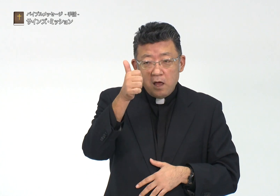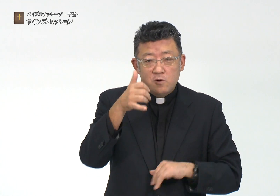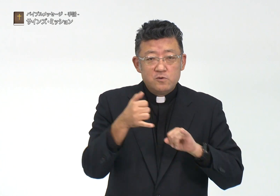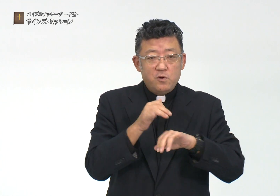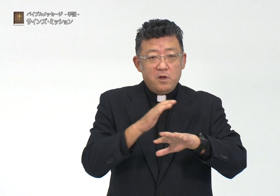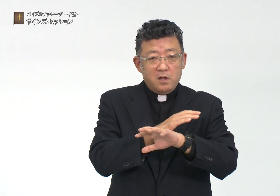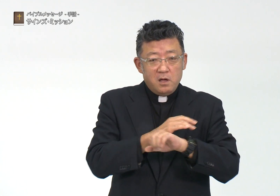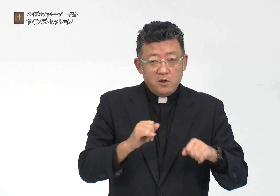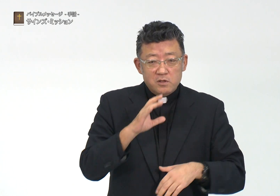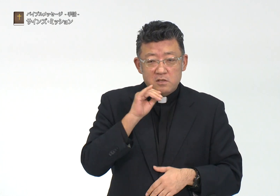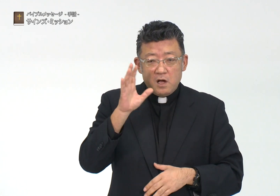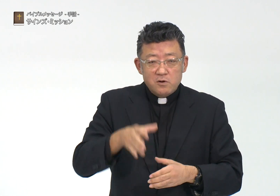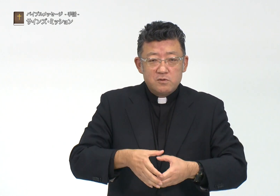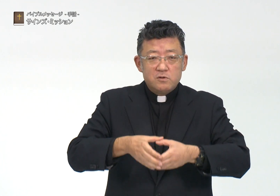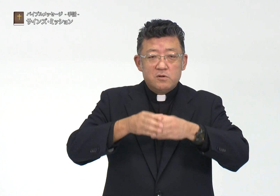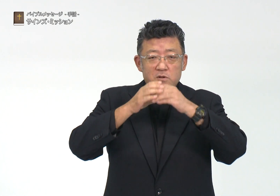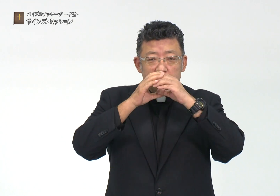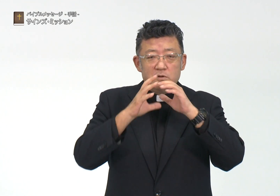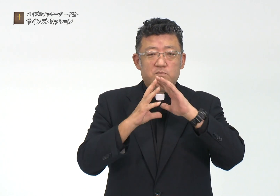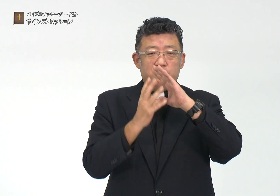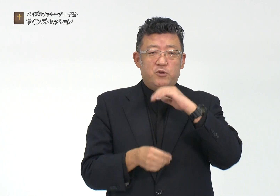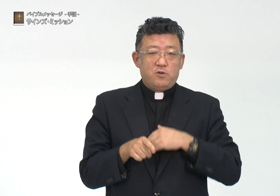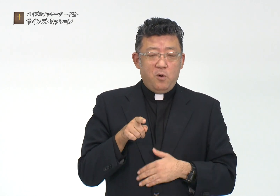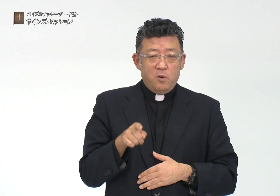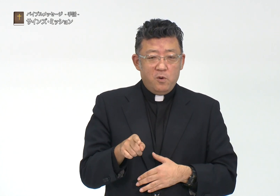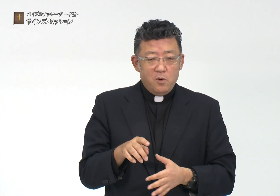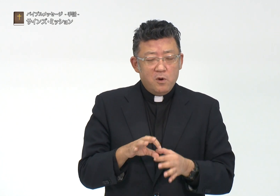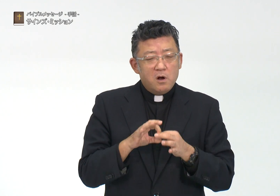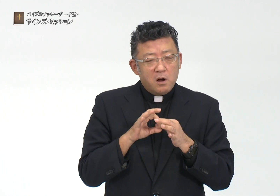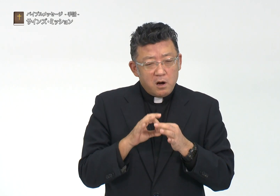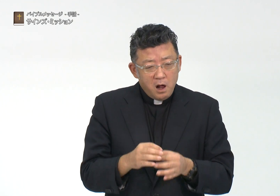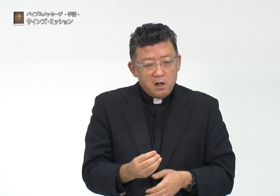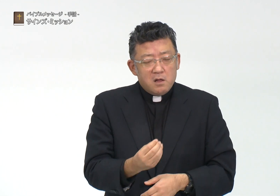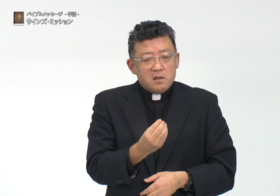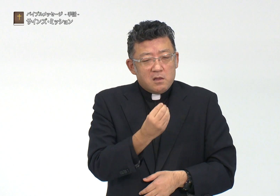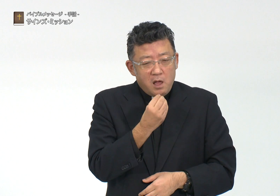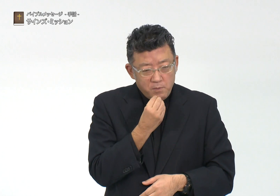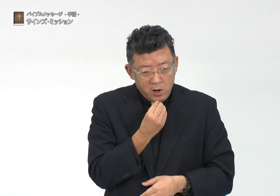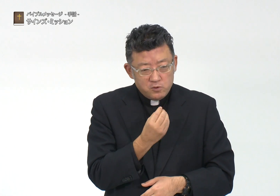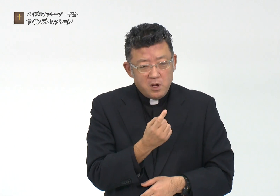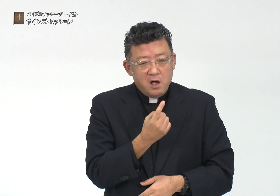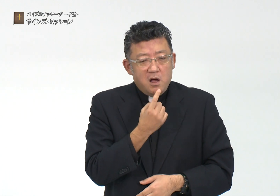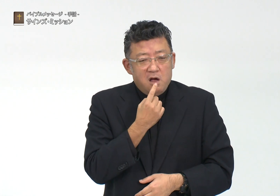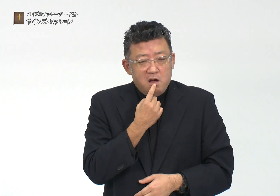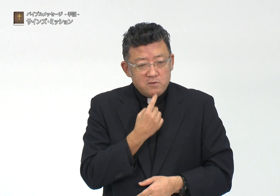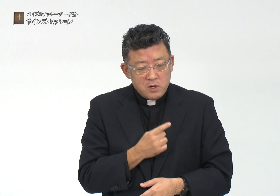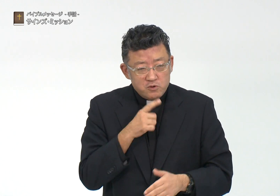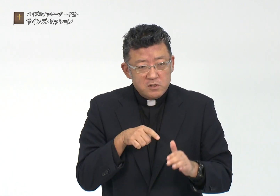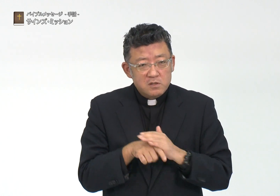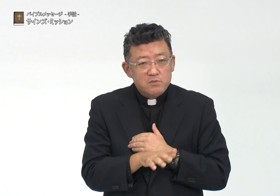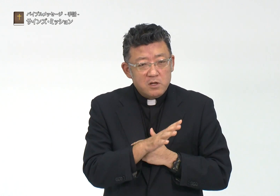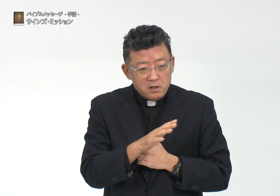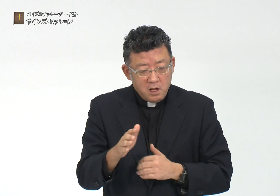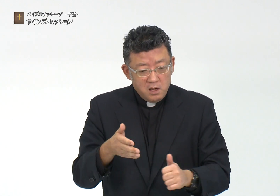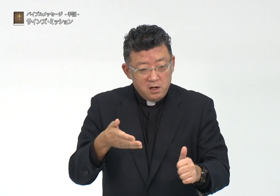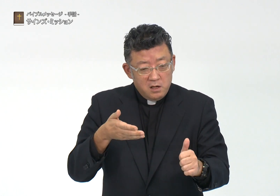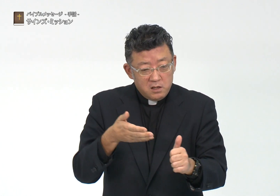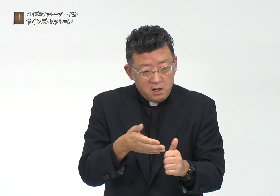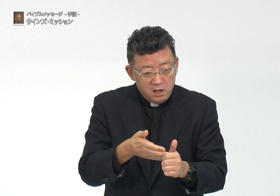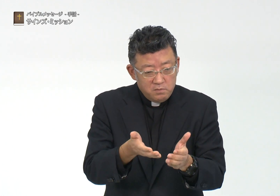パンッイエスの契約の血であるブドウ種それを食べる味わうという